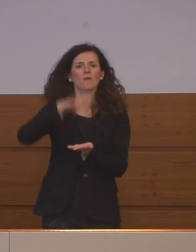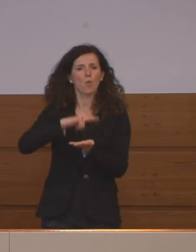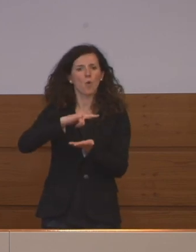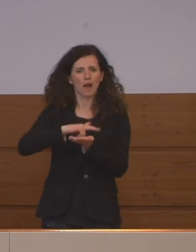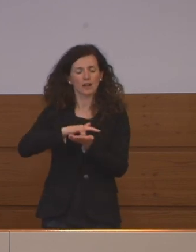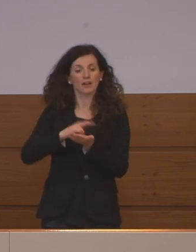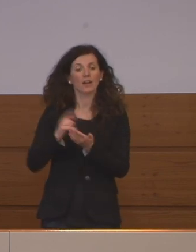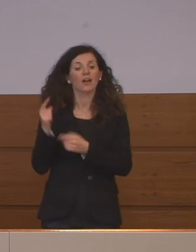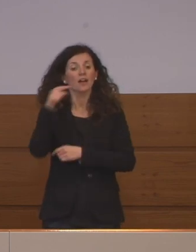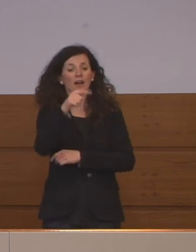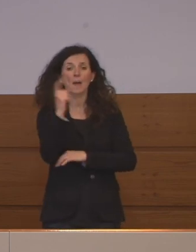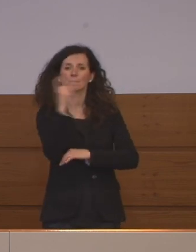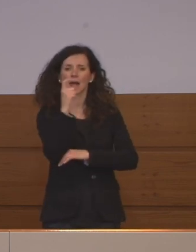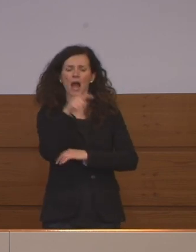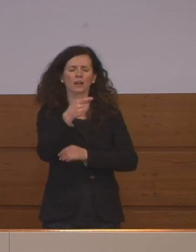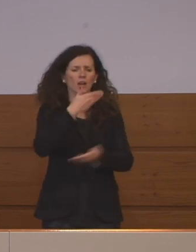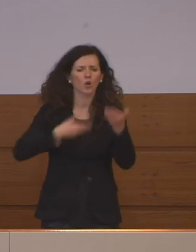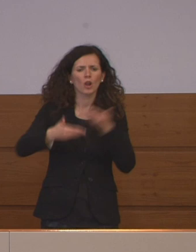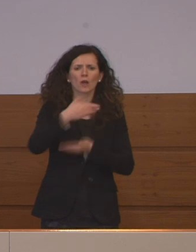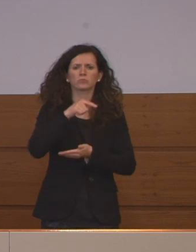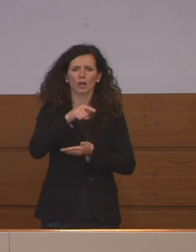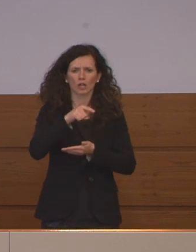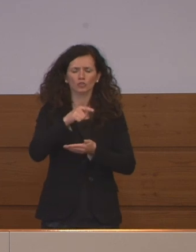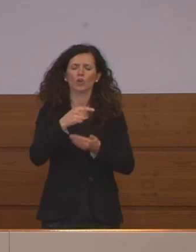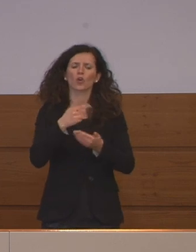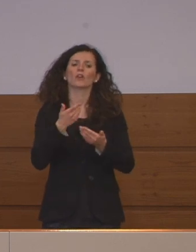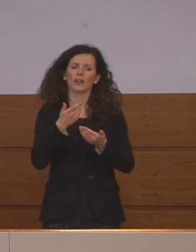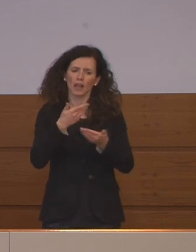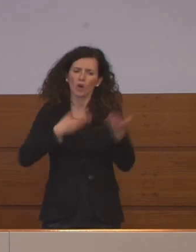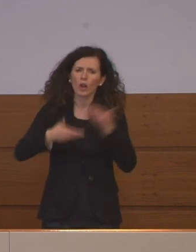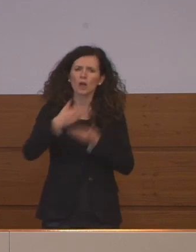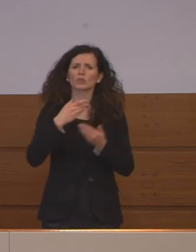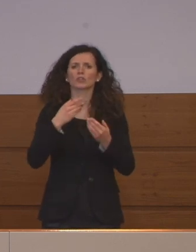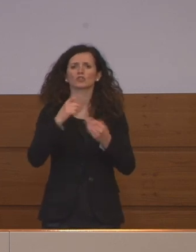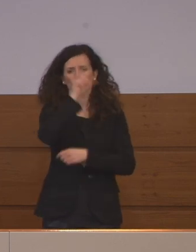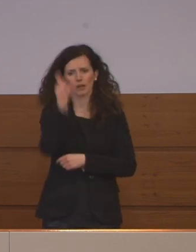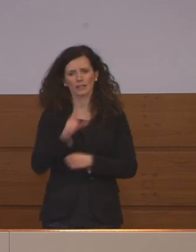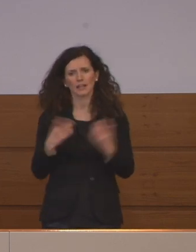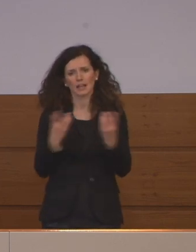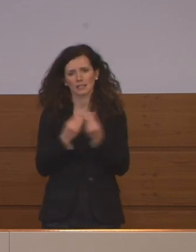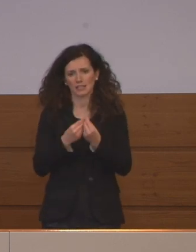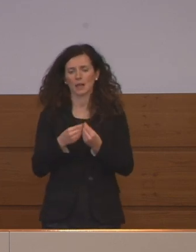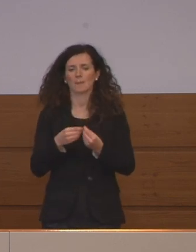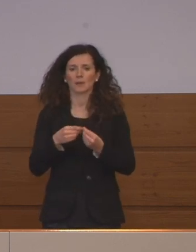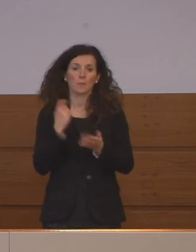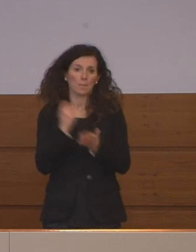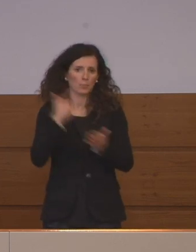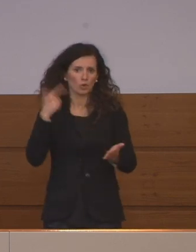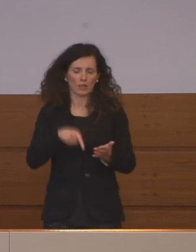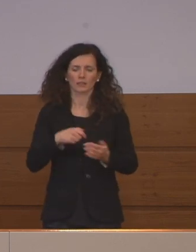di una collaborazione strettissima tra il nostro paese e la cina in questo momento